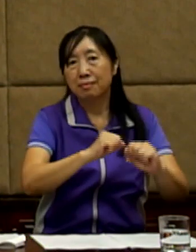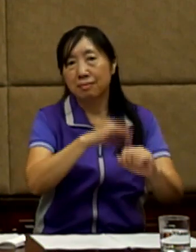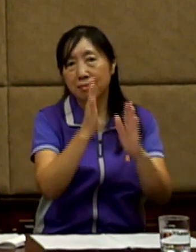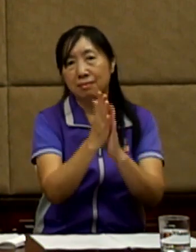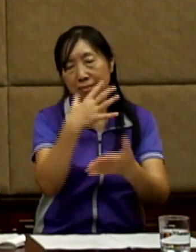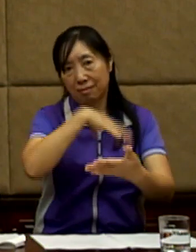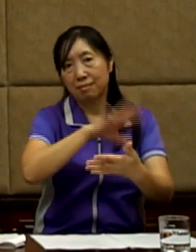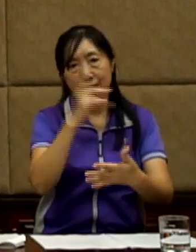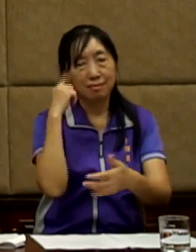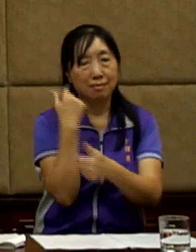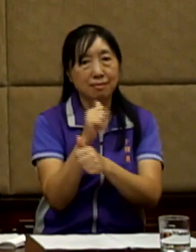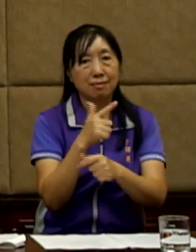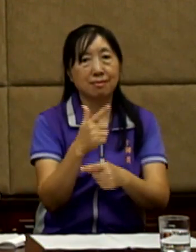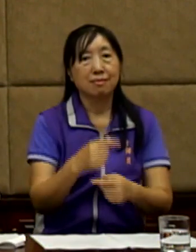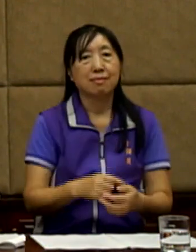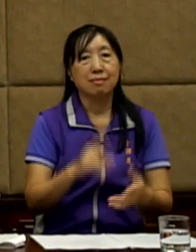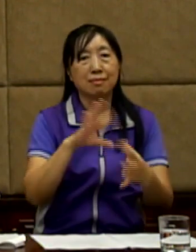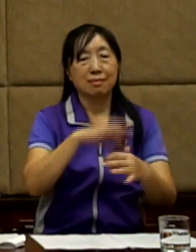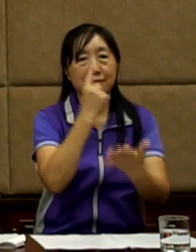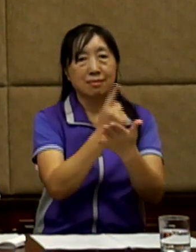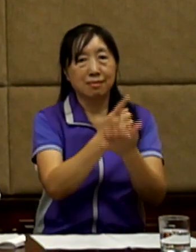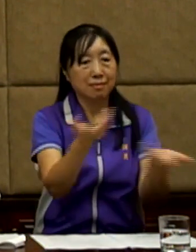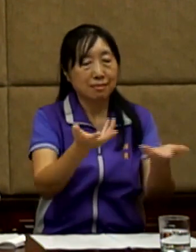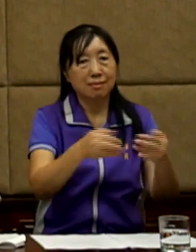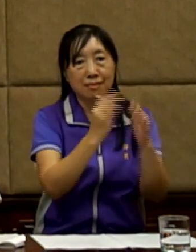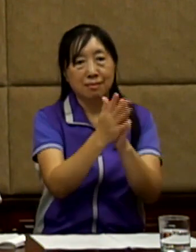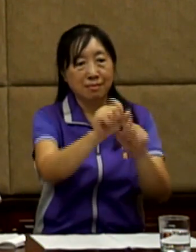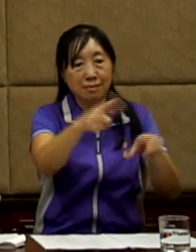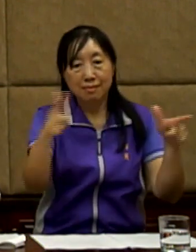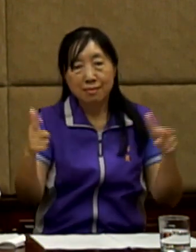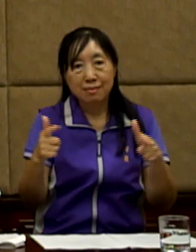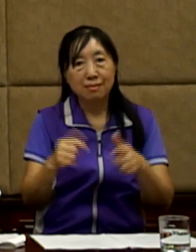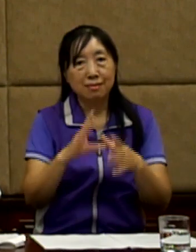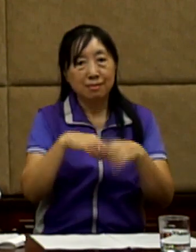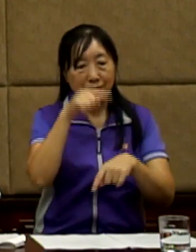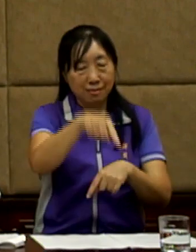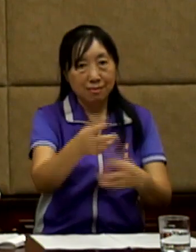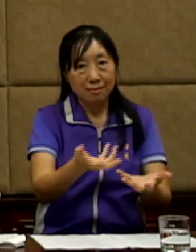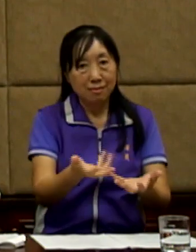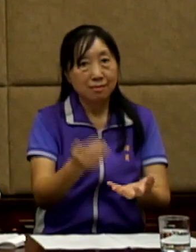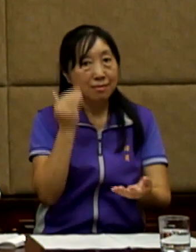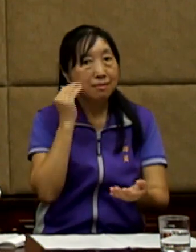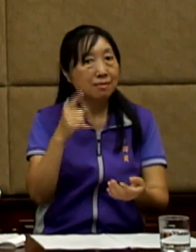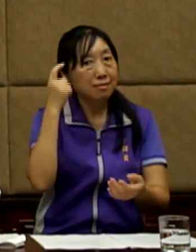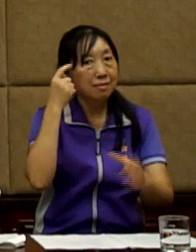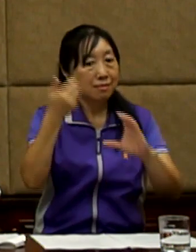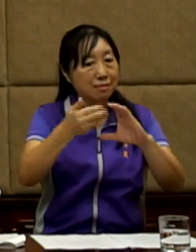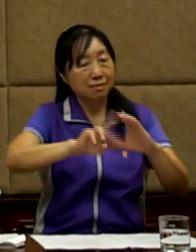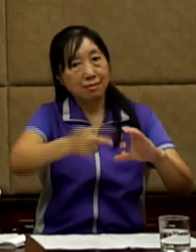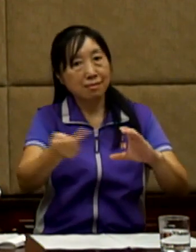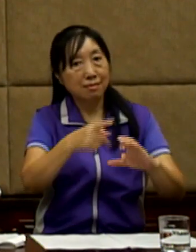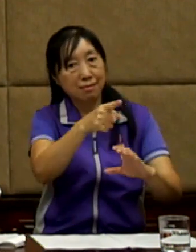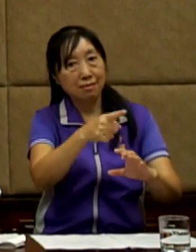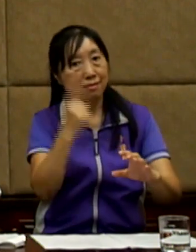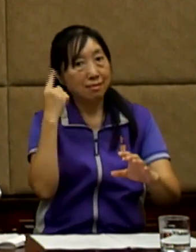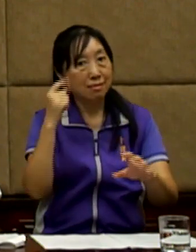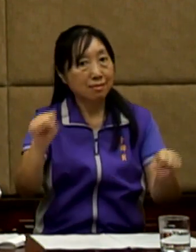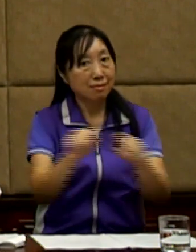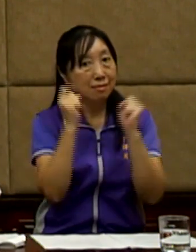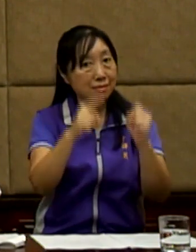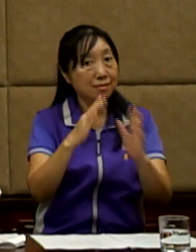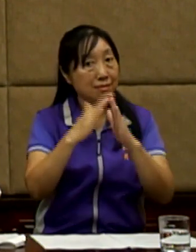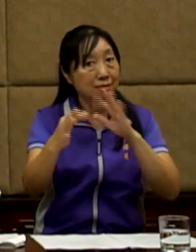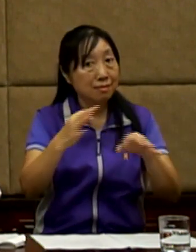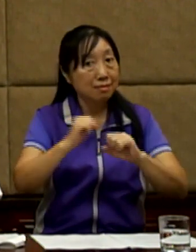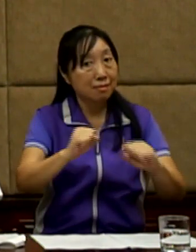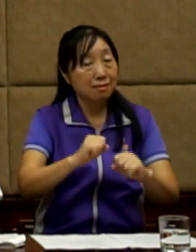考量，并不是单纯，而且每个案子的案情都不同。 所以照这个案子来看，如果它变更频道，就是市场秩序受到破坏吗？ 没有，